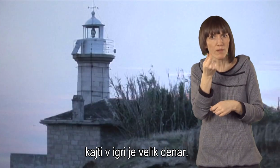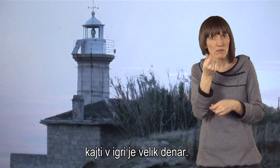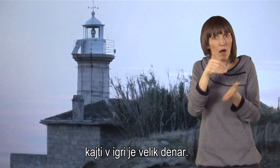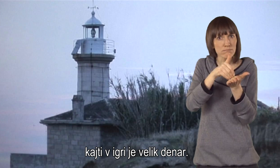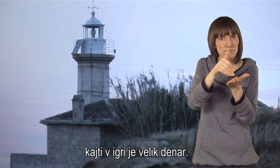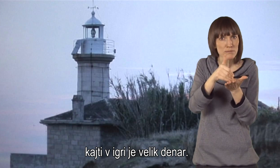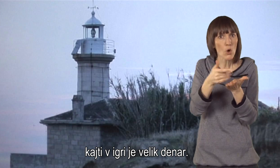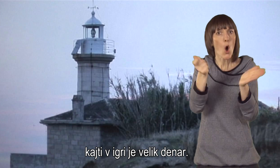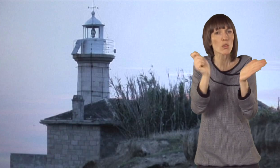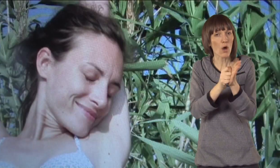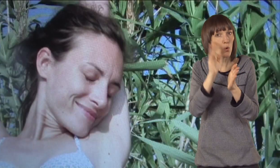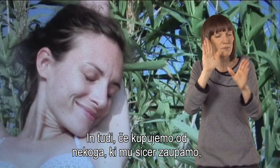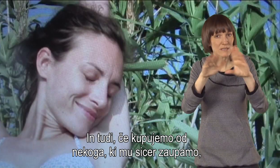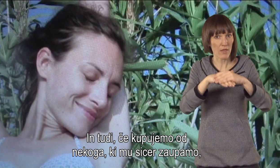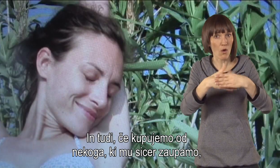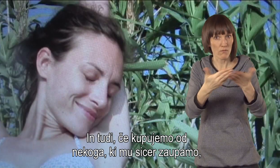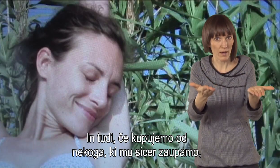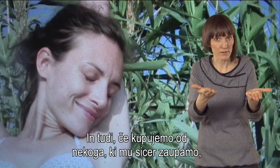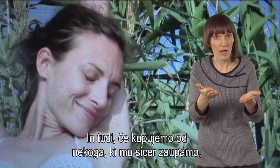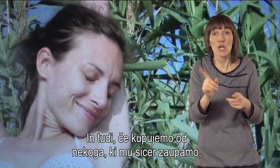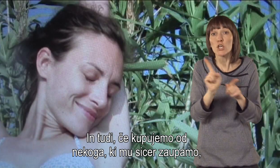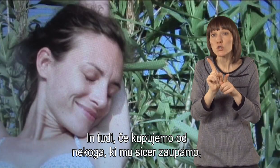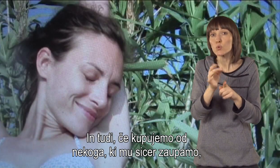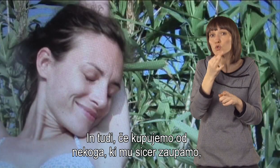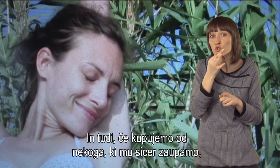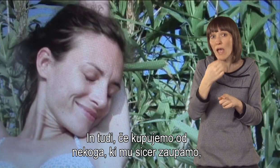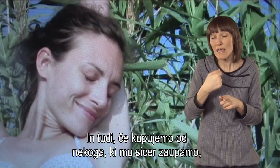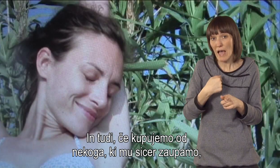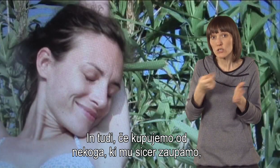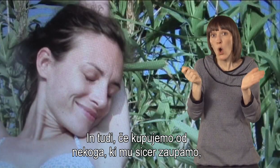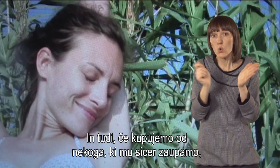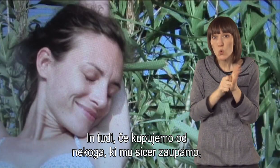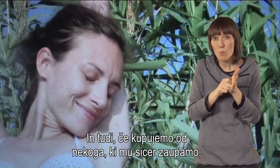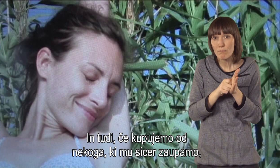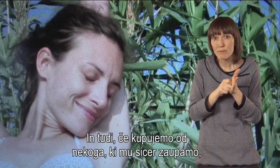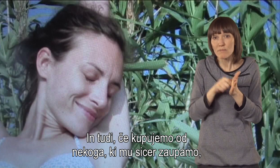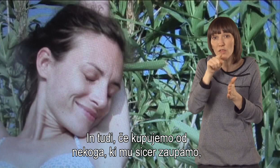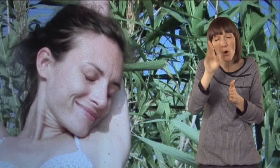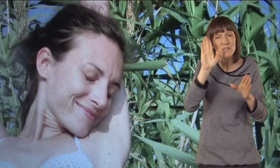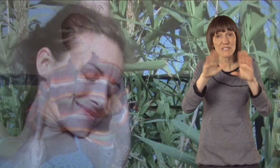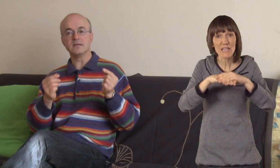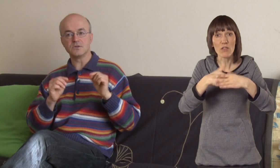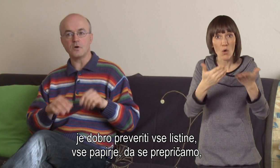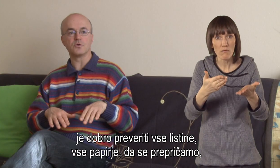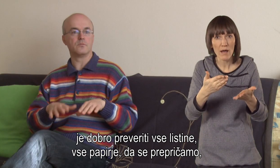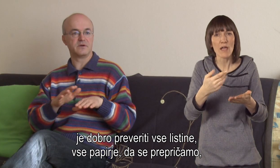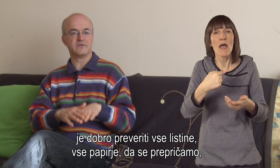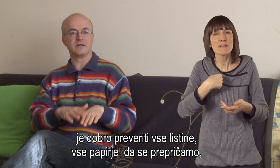denar. In tudi, če kupujemo od nekoga, ki mu sicer zaupamo, je dobro preveriti